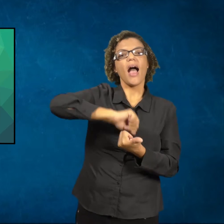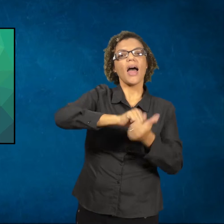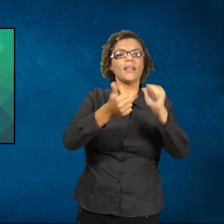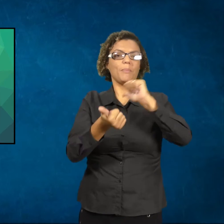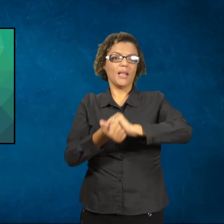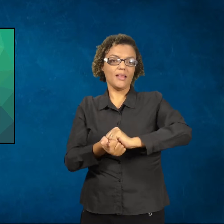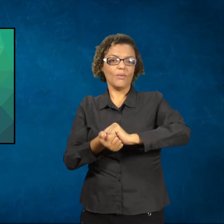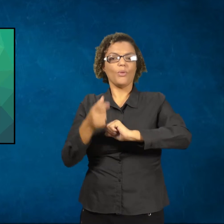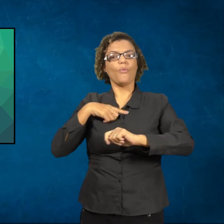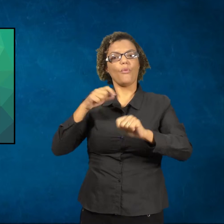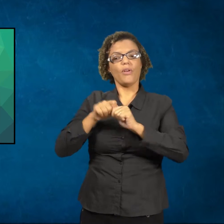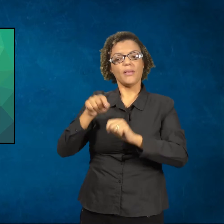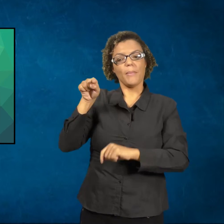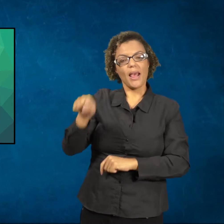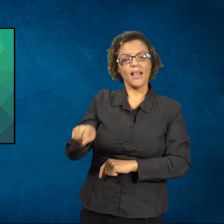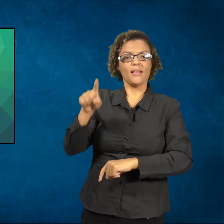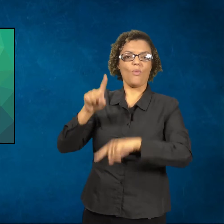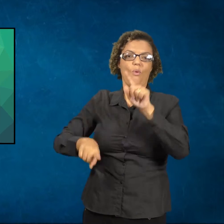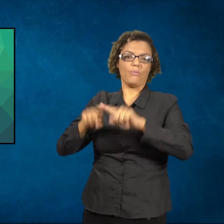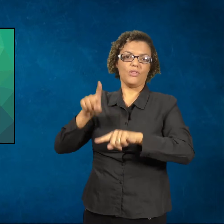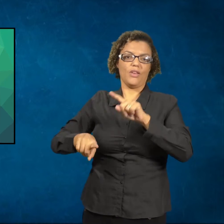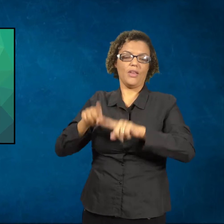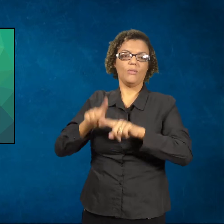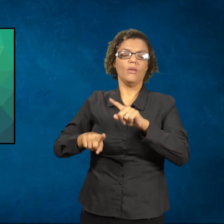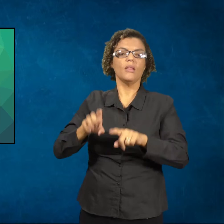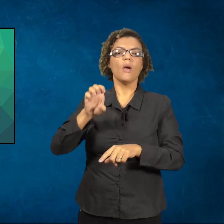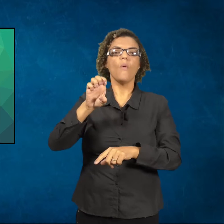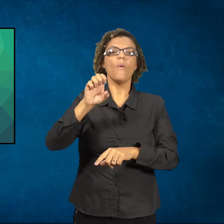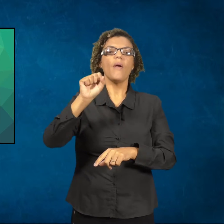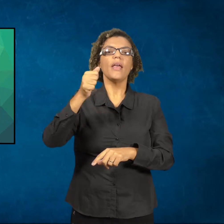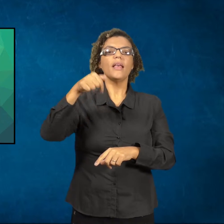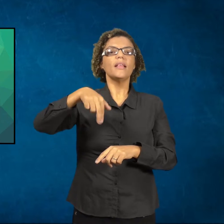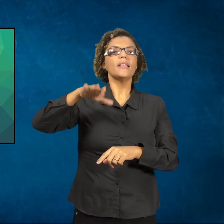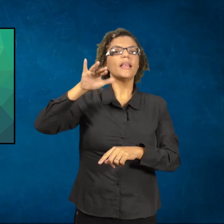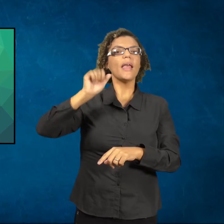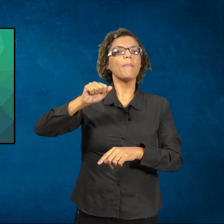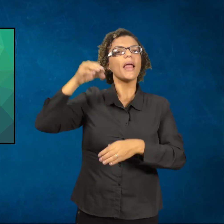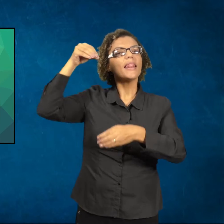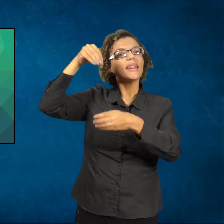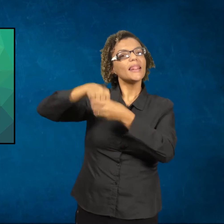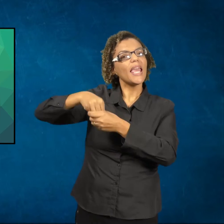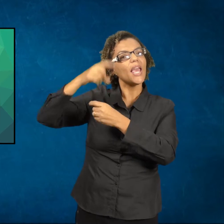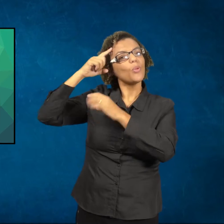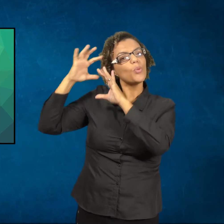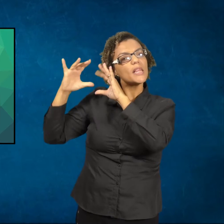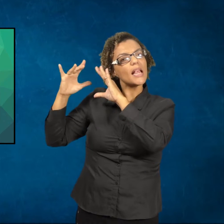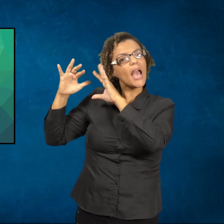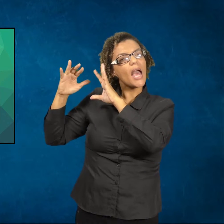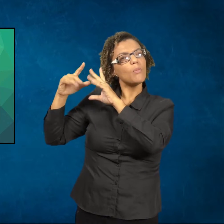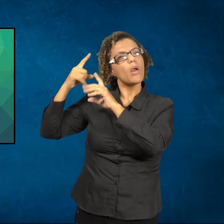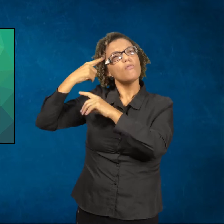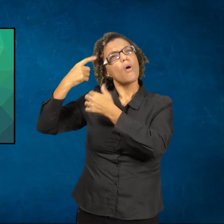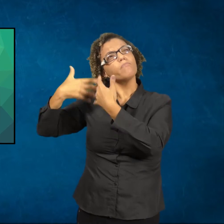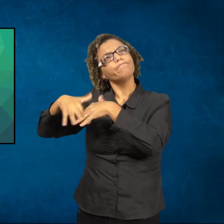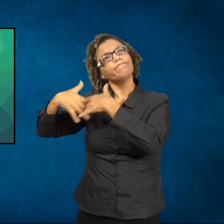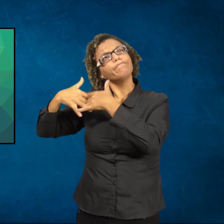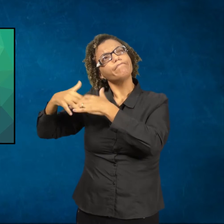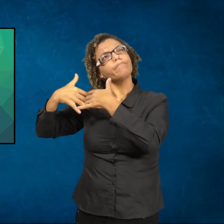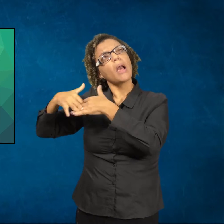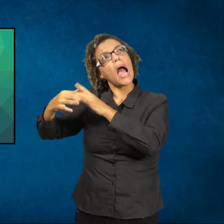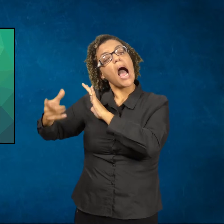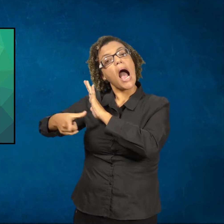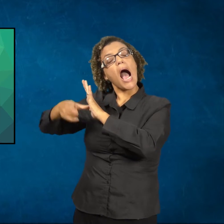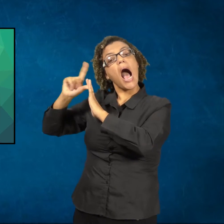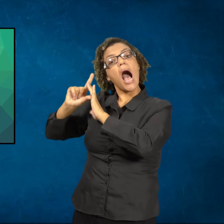fazer àquele objeto. Tá certo? Então, assim, o esquema é o que está em background, né? O esquema é aquilo que me